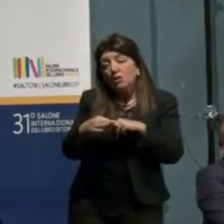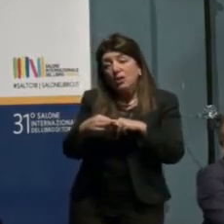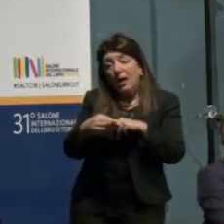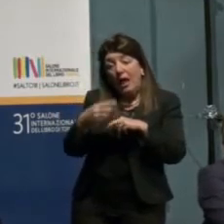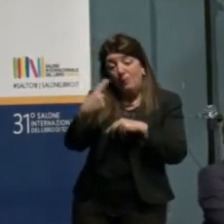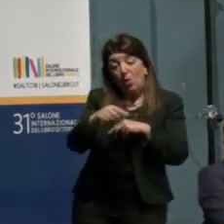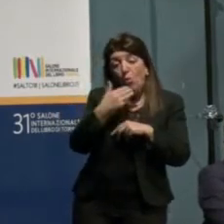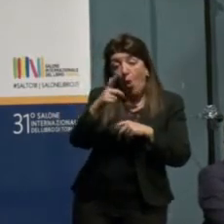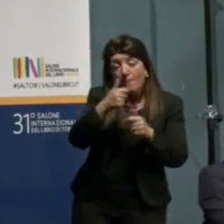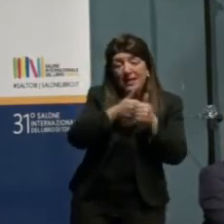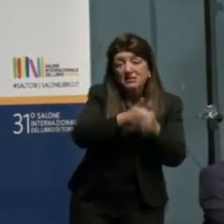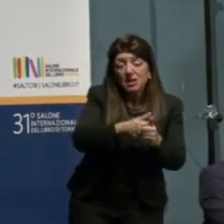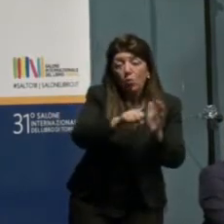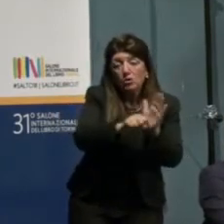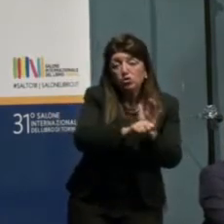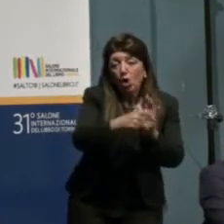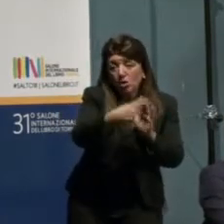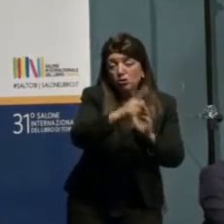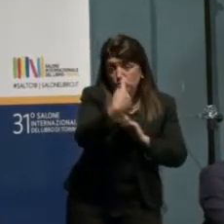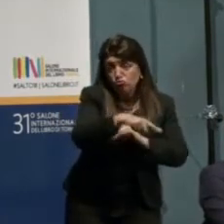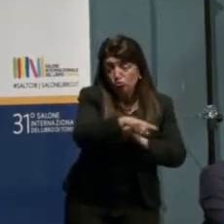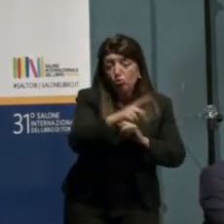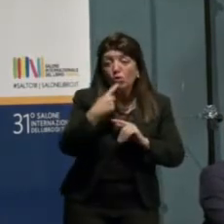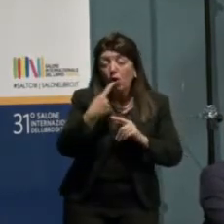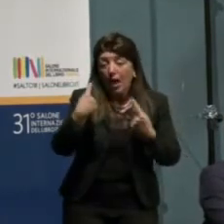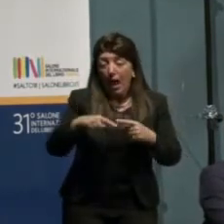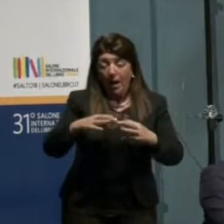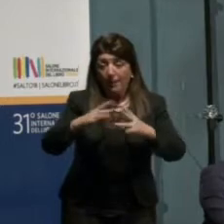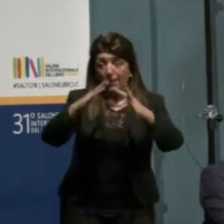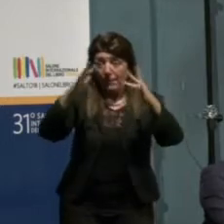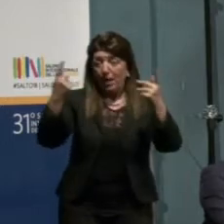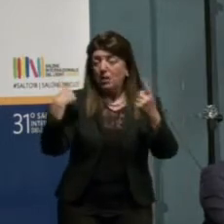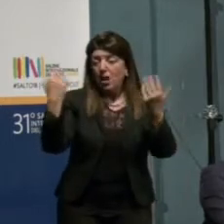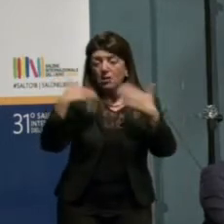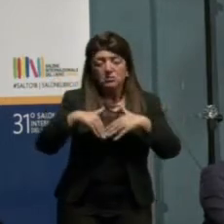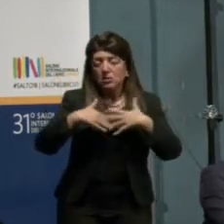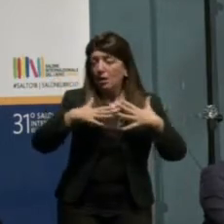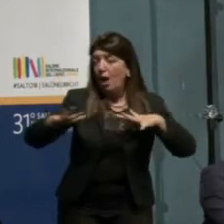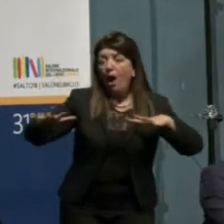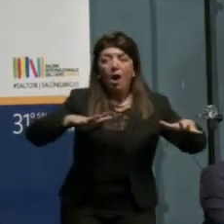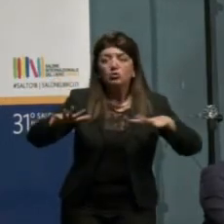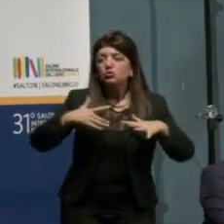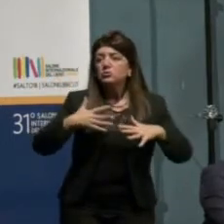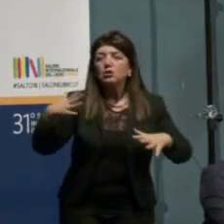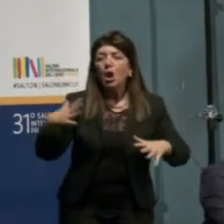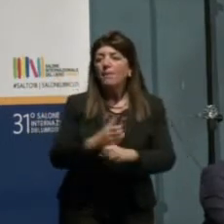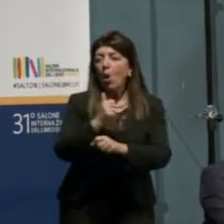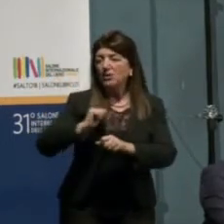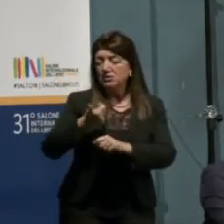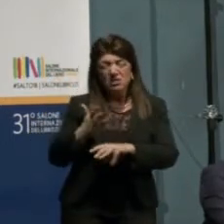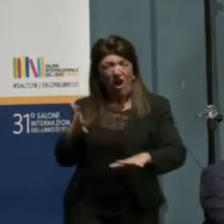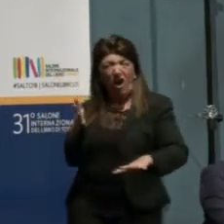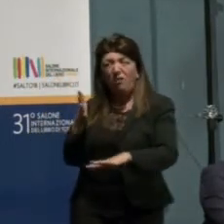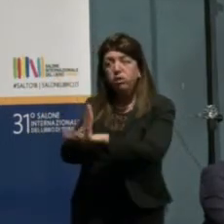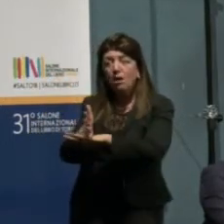erano molto agitati ieri sera e di colpo nella notte la polizia ha fatto irruzione a casa loro arrestato